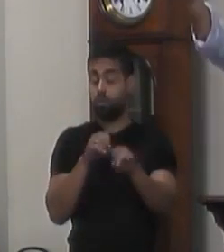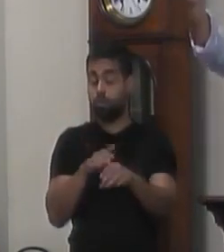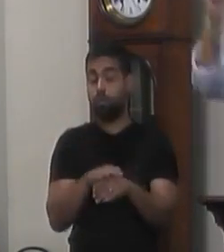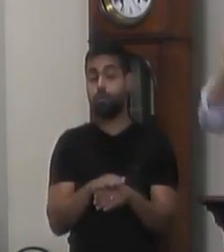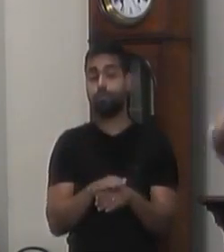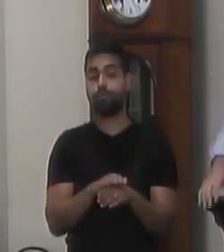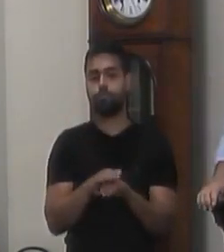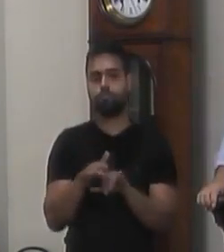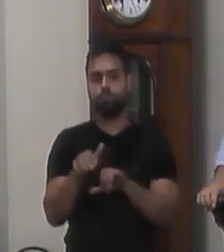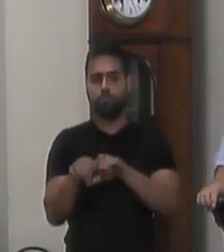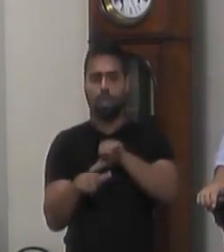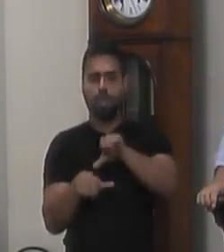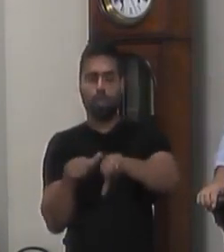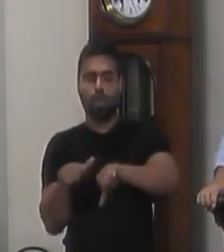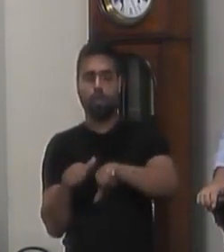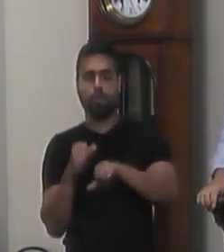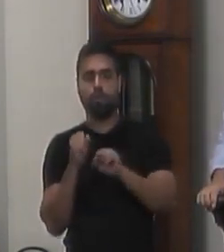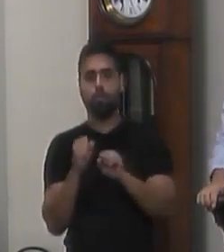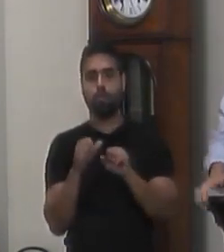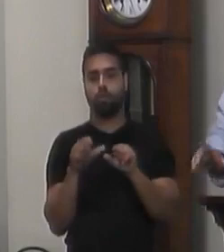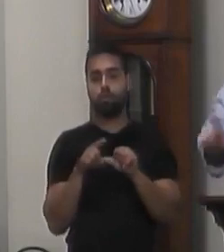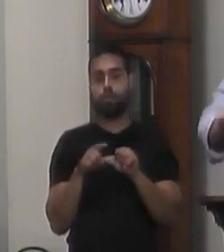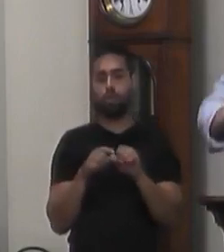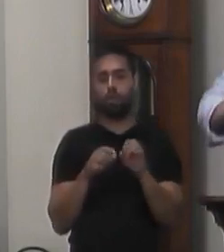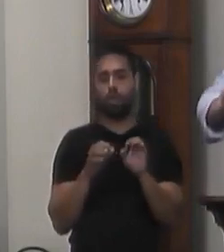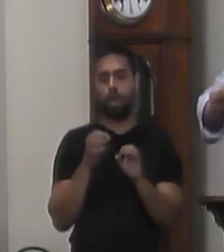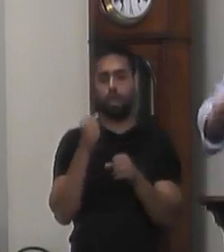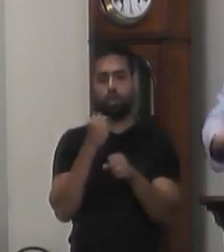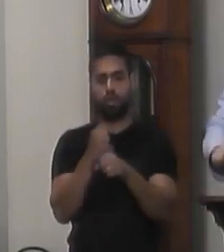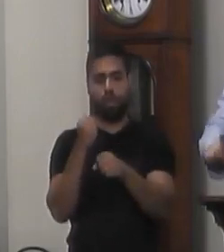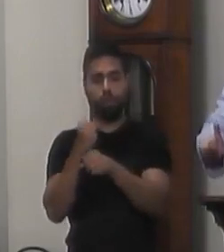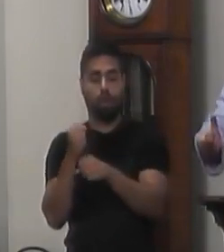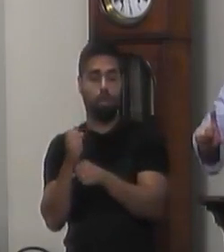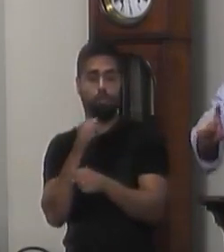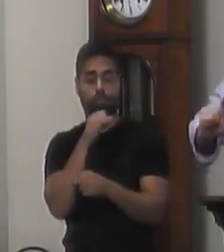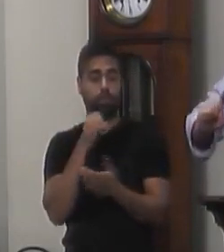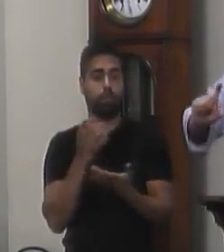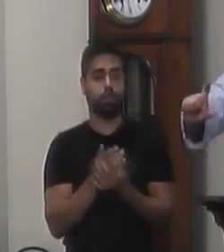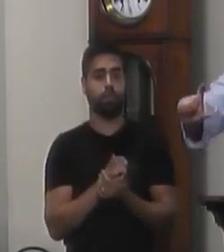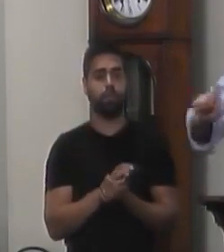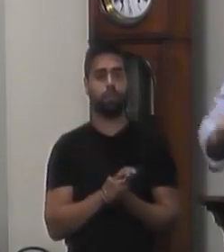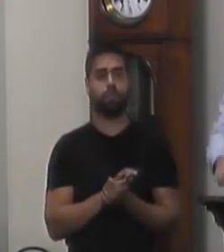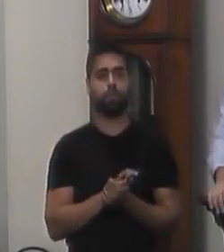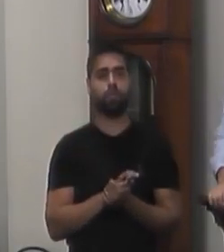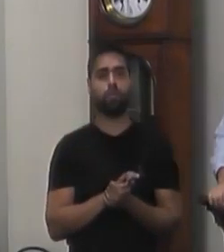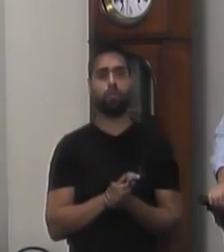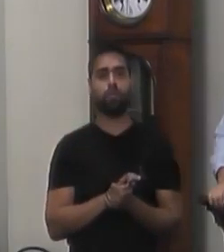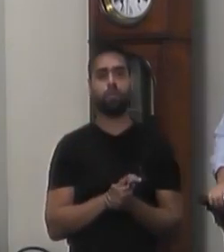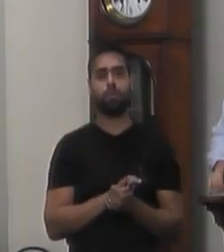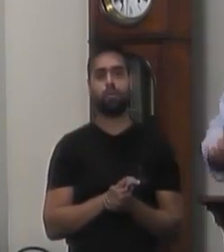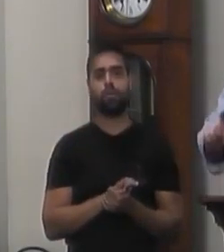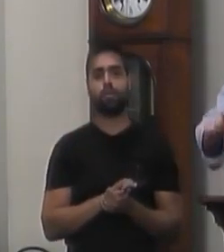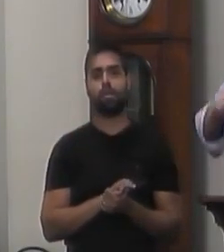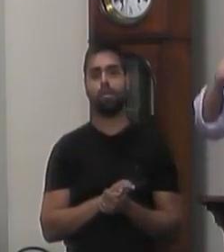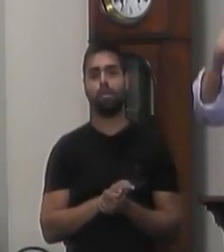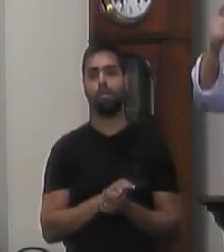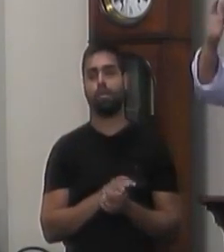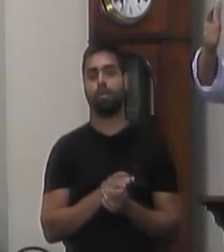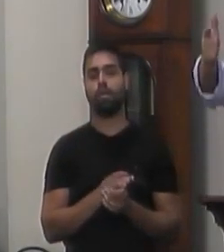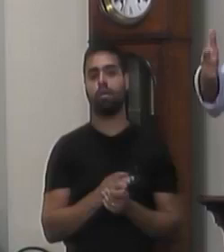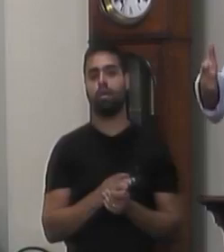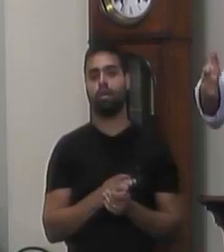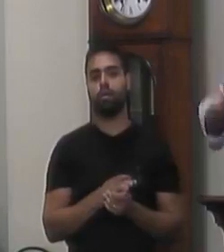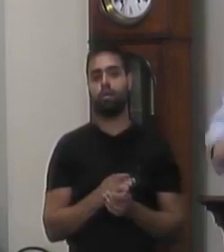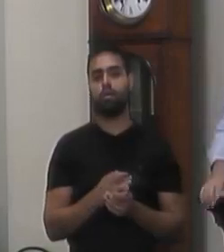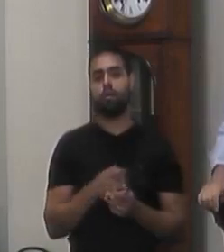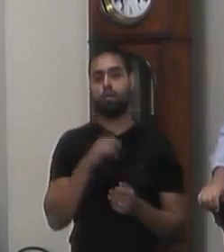que podem ocorrer ali no prévio, ou seja, passando as licenças e as pensões